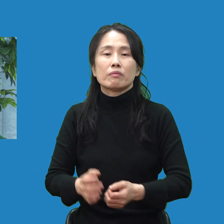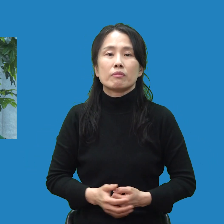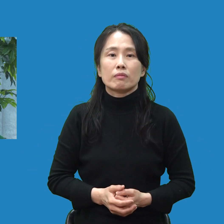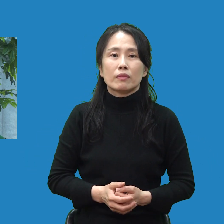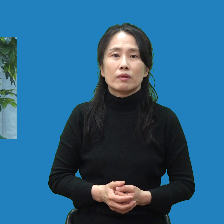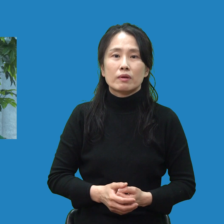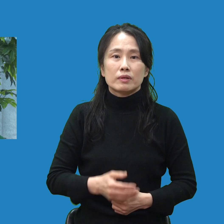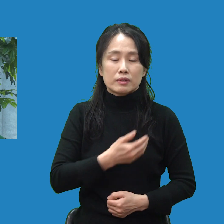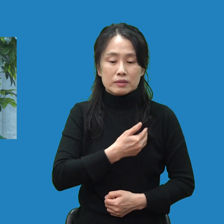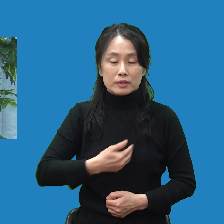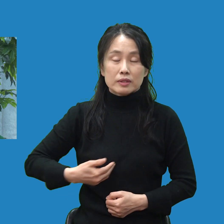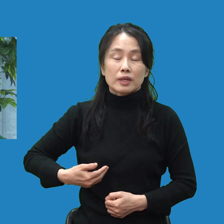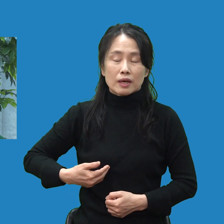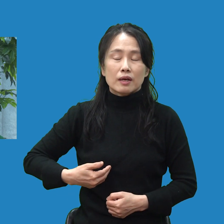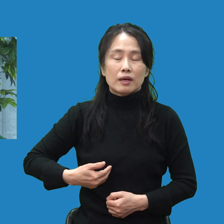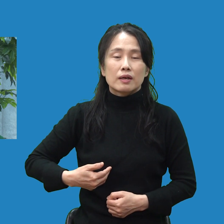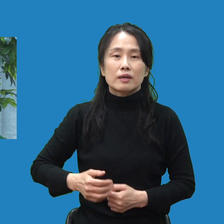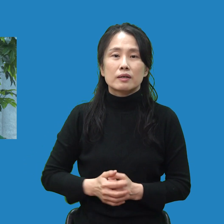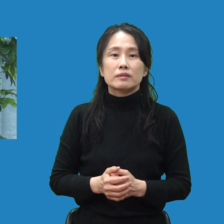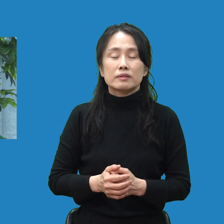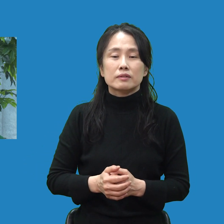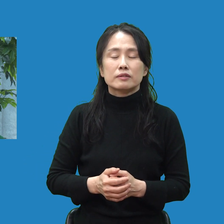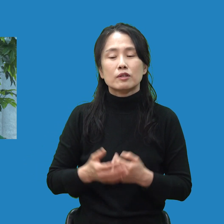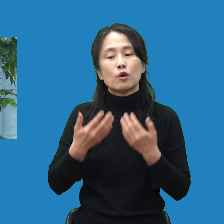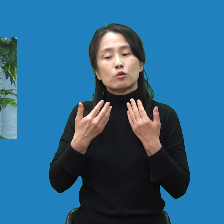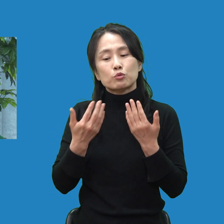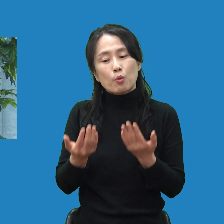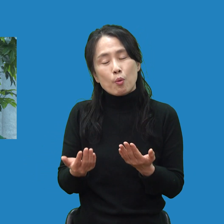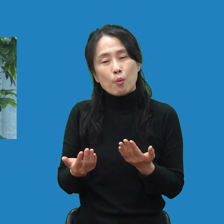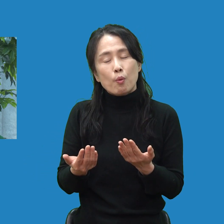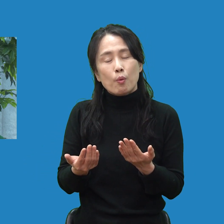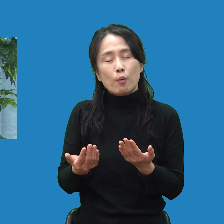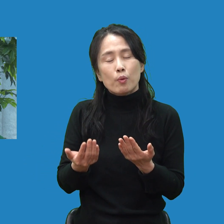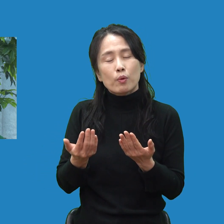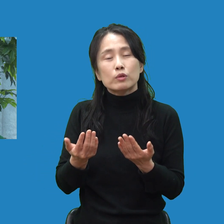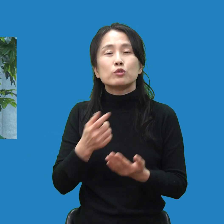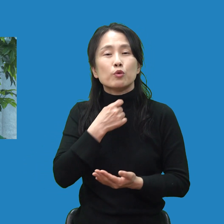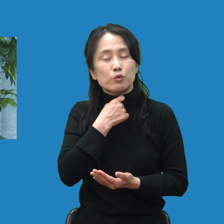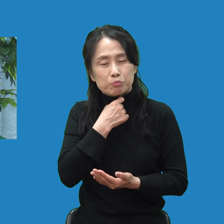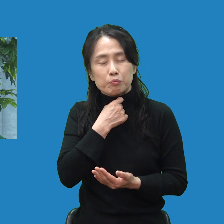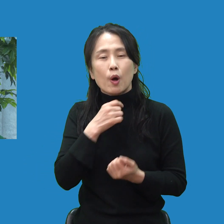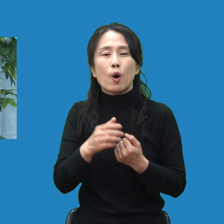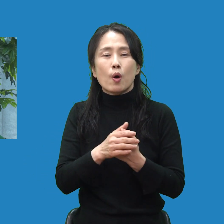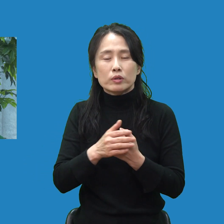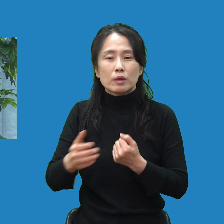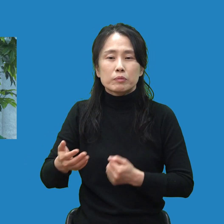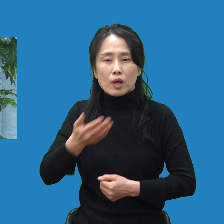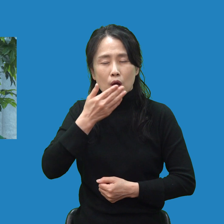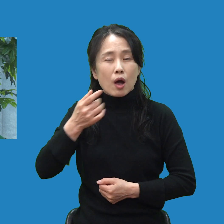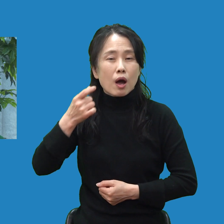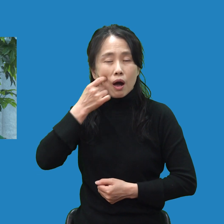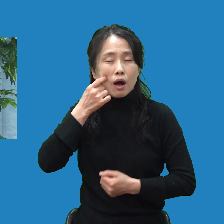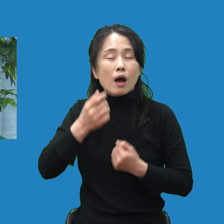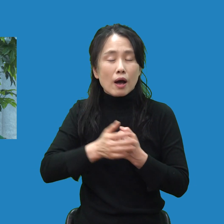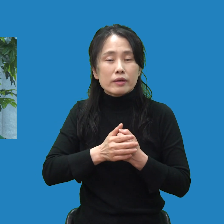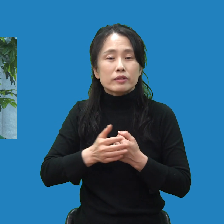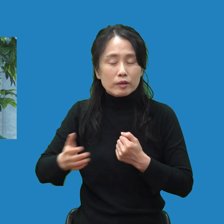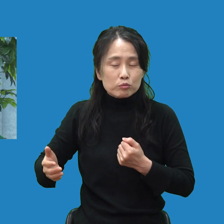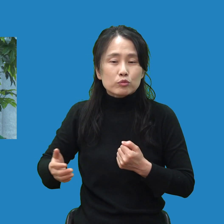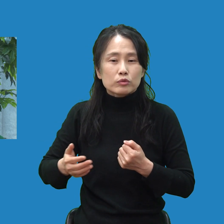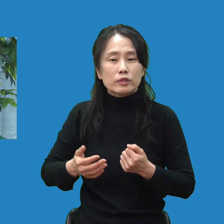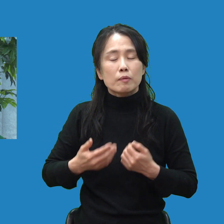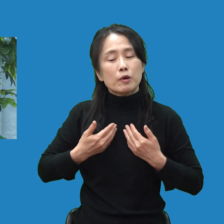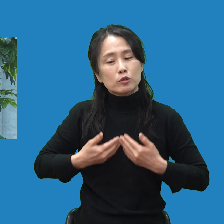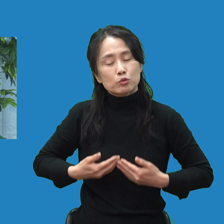곳에서 잠깐 꿀 같은 휴식을 취하면서 먹지 못했던 식사